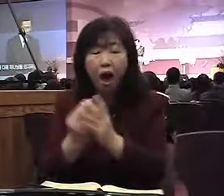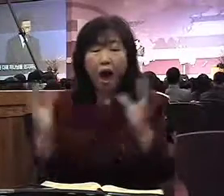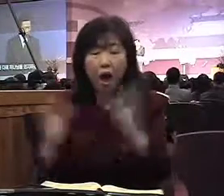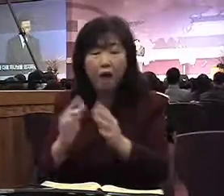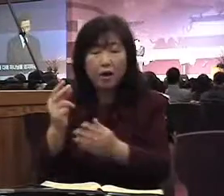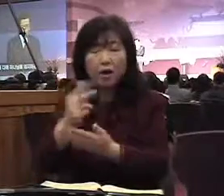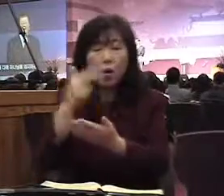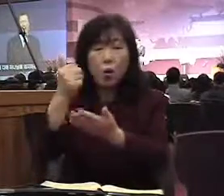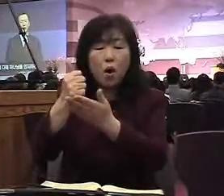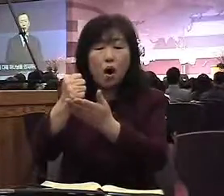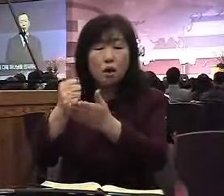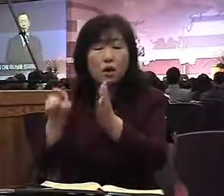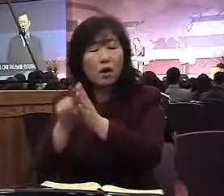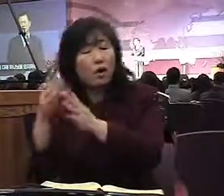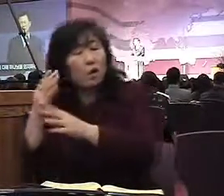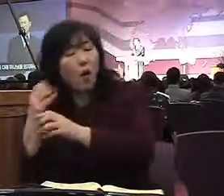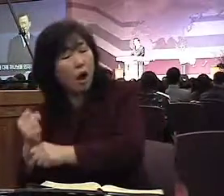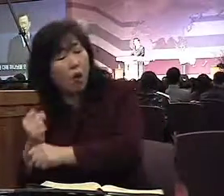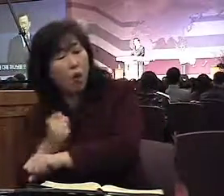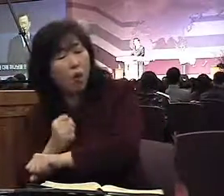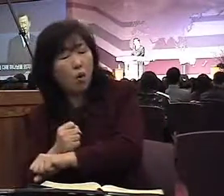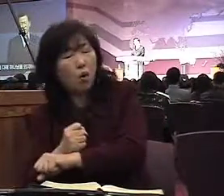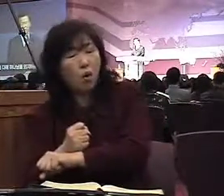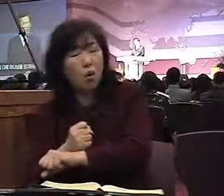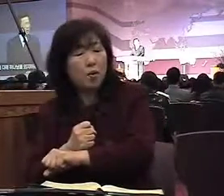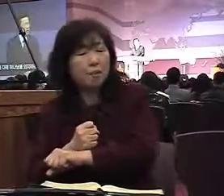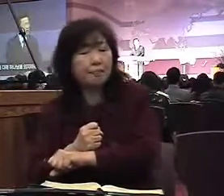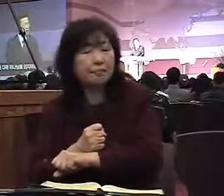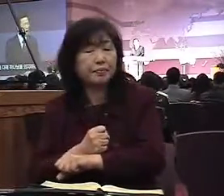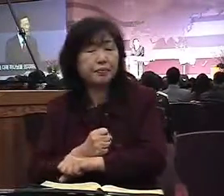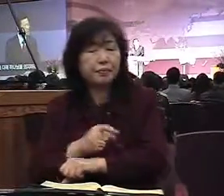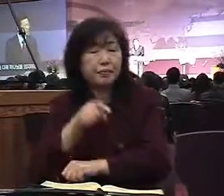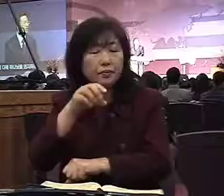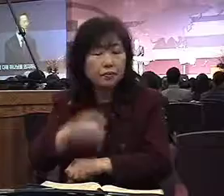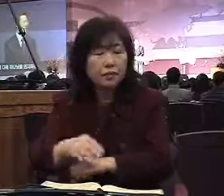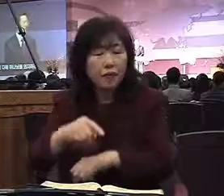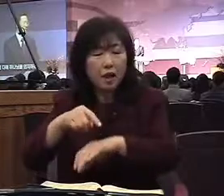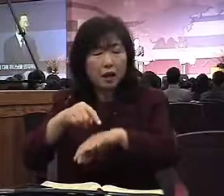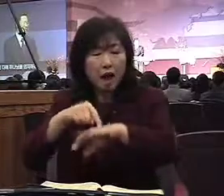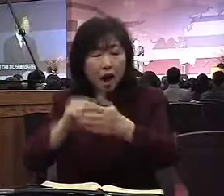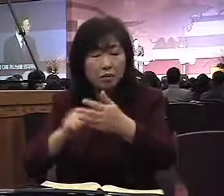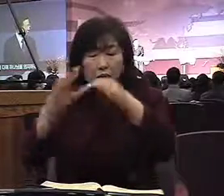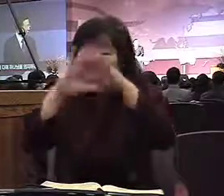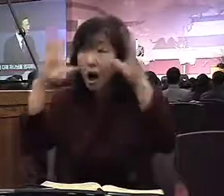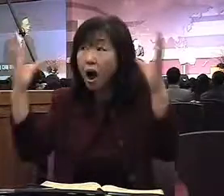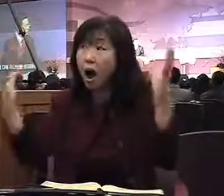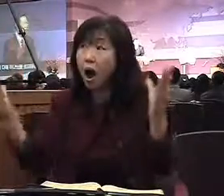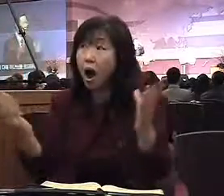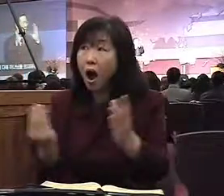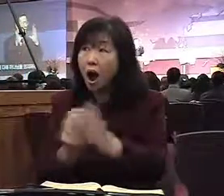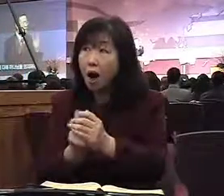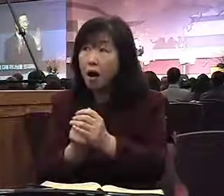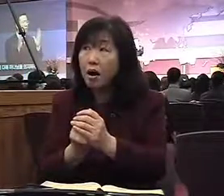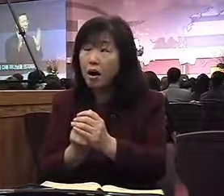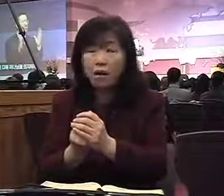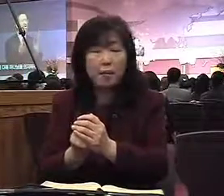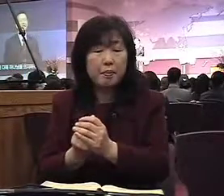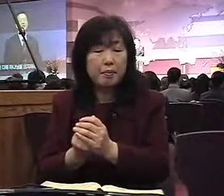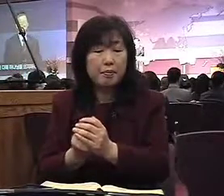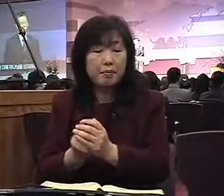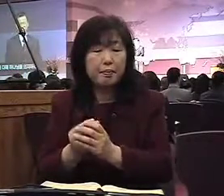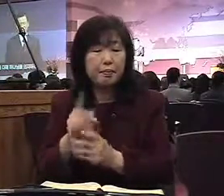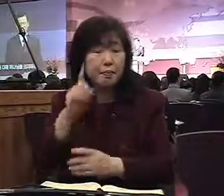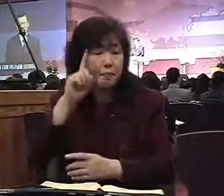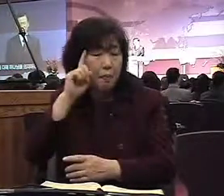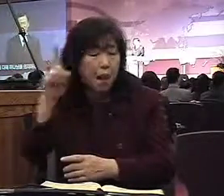다하여 여호와를 노래하고 라고 말씀하고 있습니다. 여러분 여기서 마음을 다하라고 했어요. 마음을 다하라는 것은